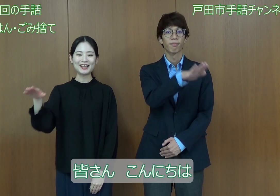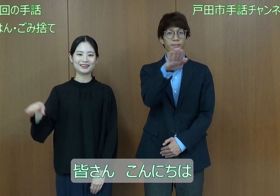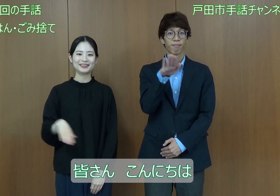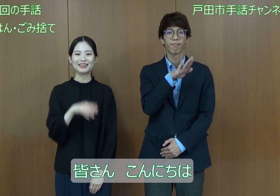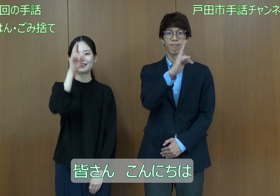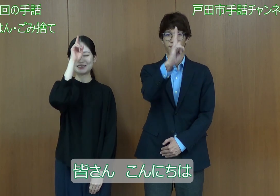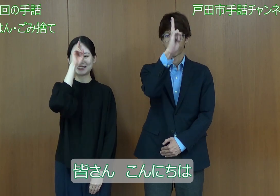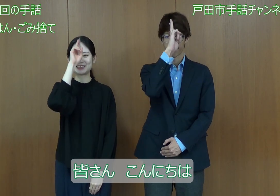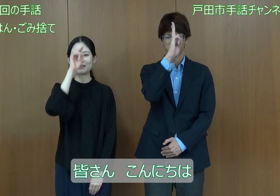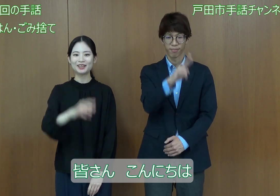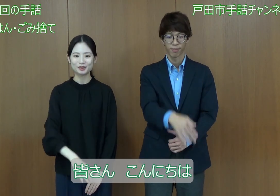さん、こんにちは。